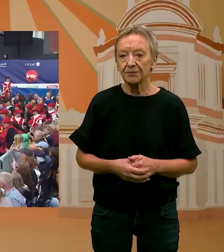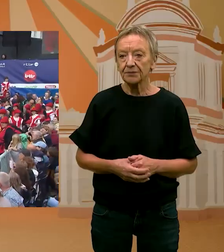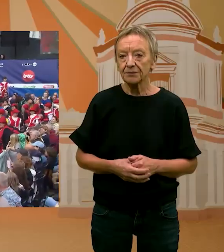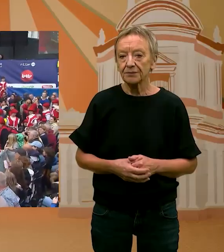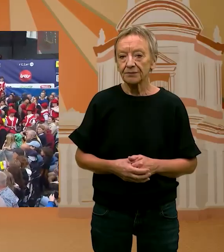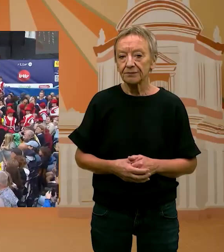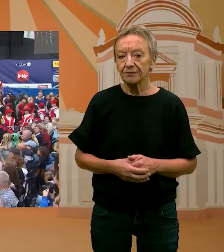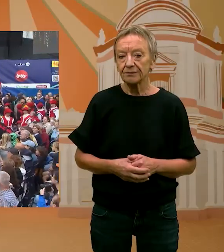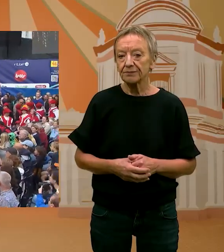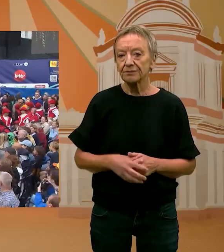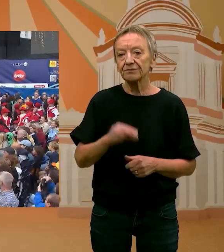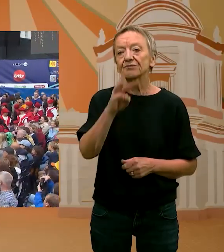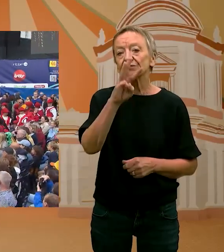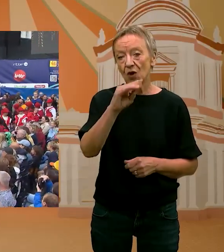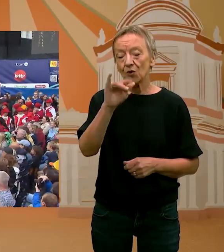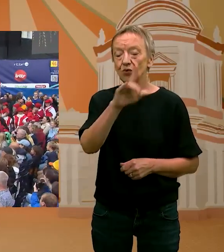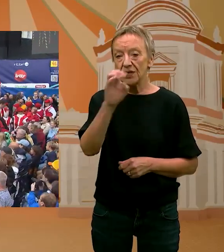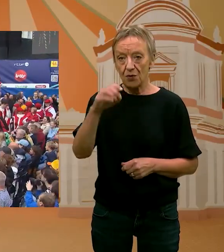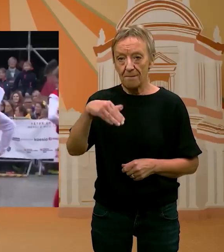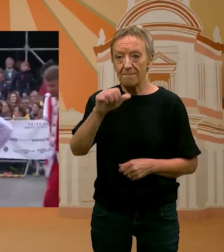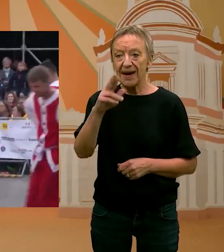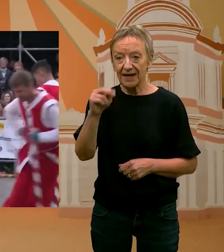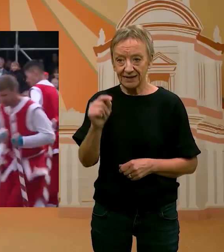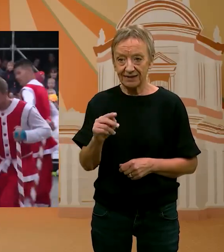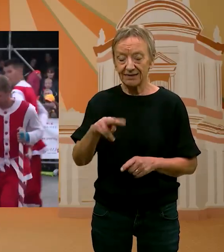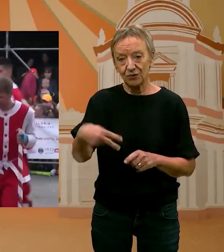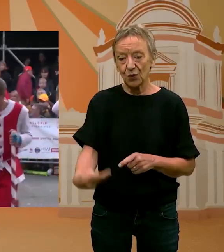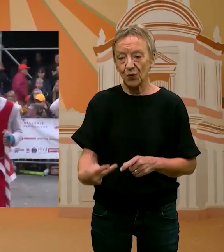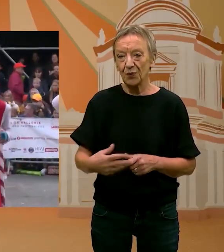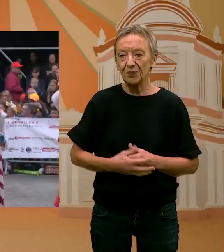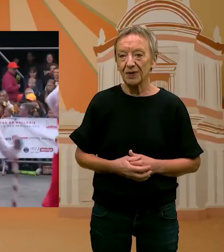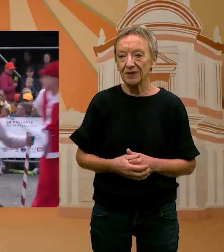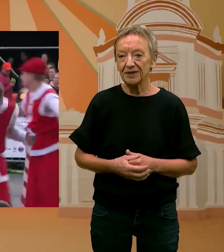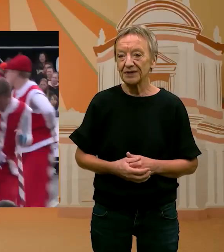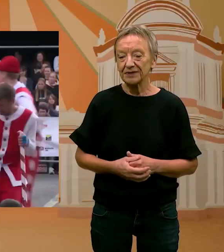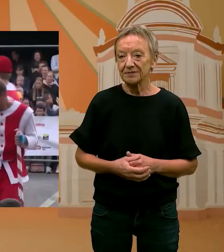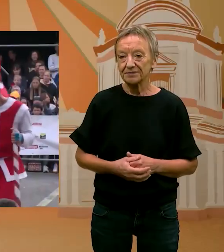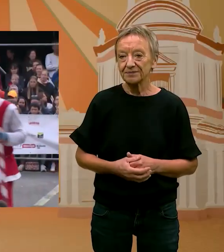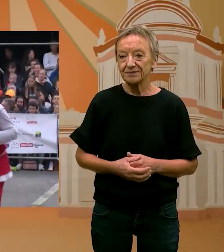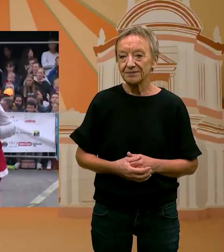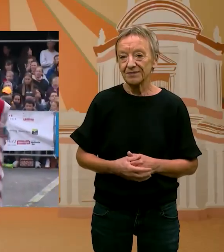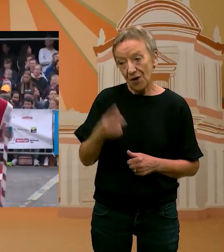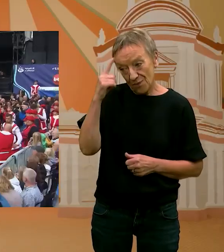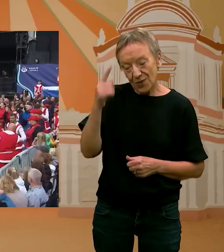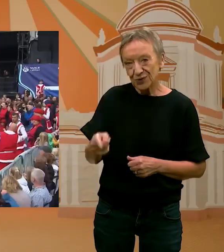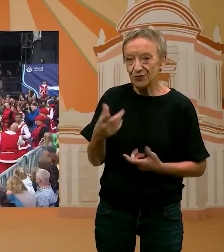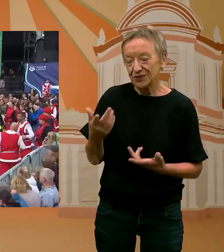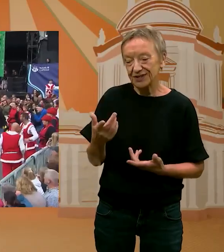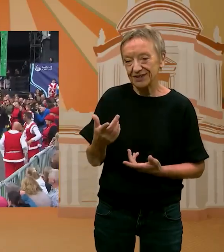sol. On a une grosse pensée pour lui, évidemment. Et pour son papa qui nous a quittés